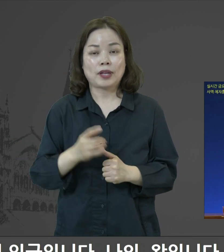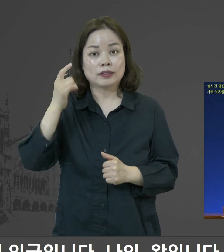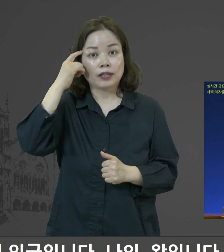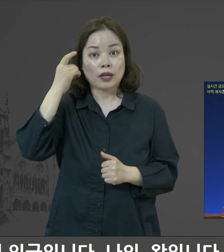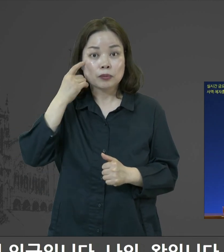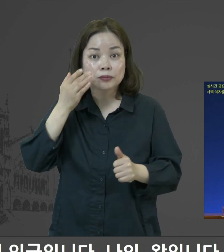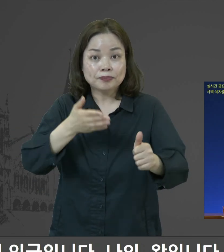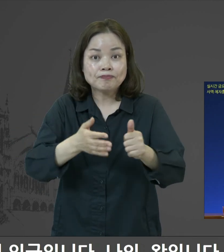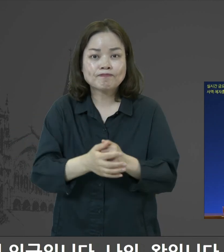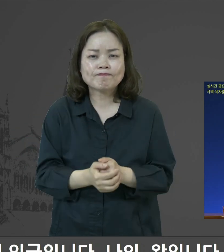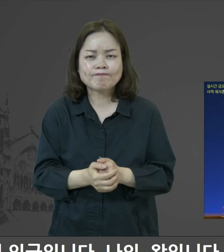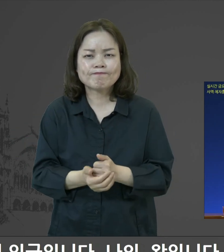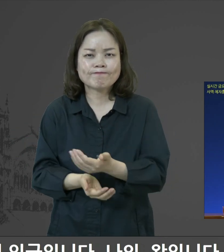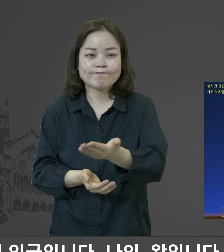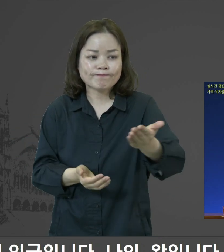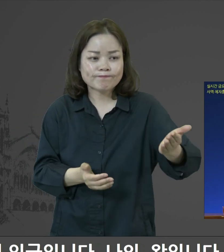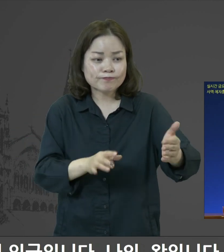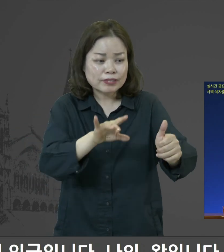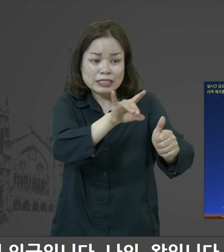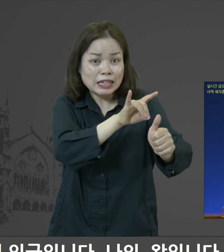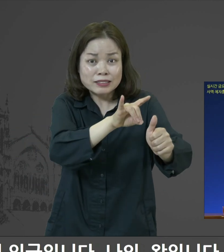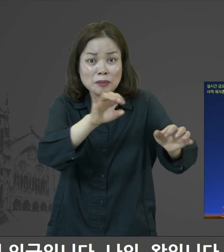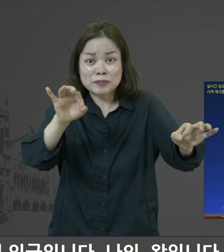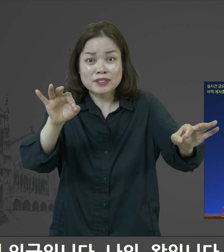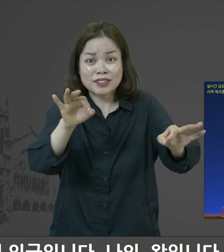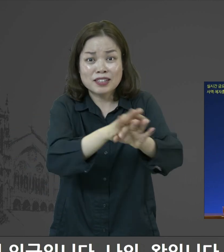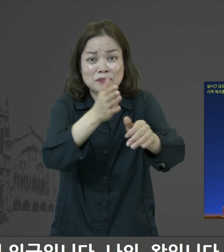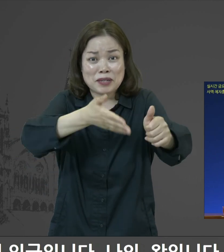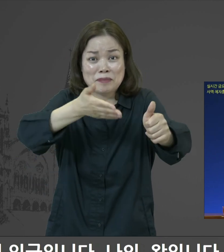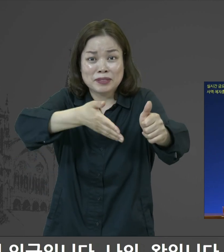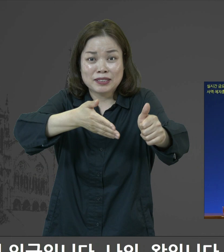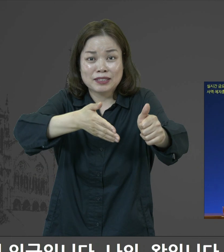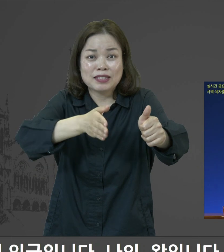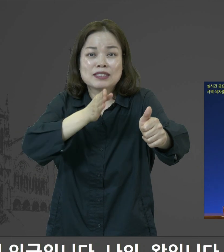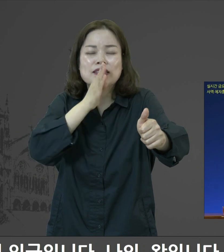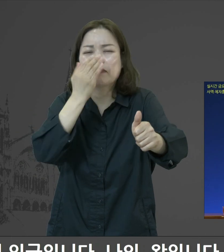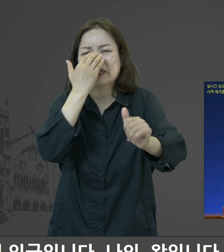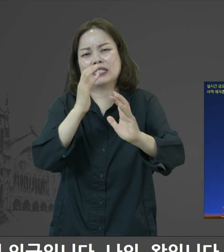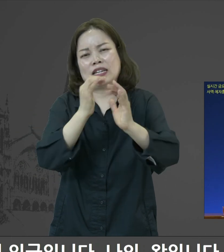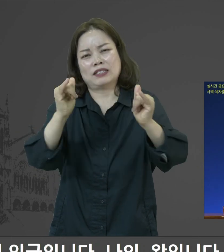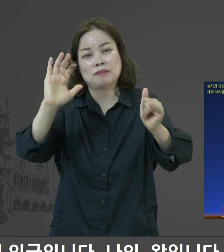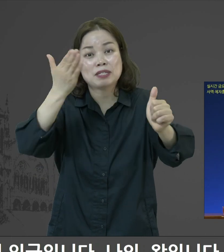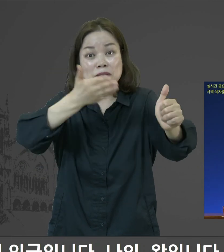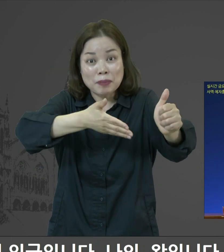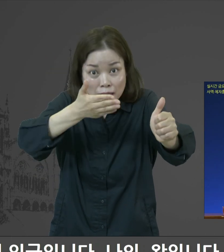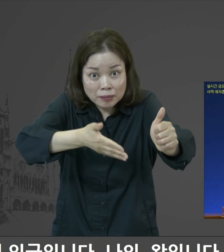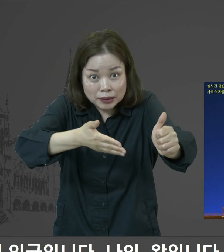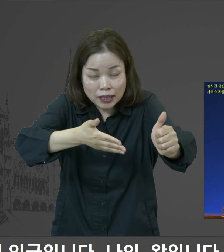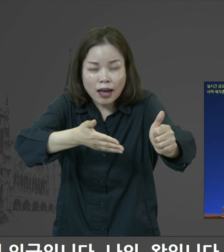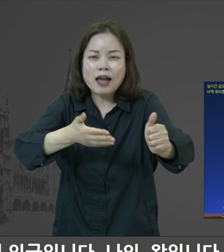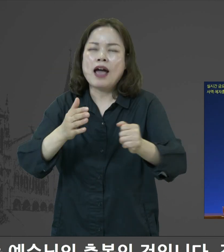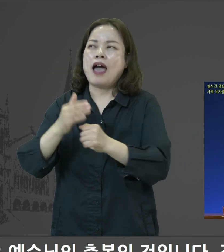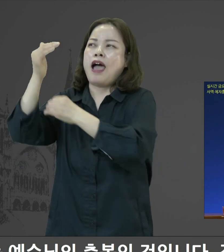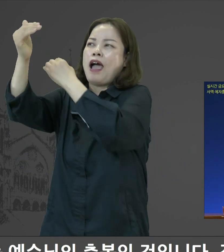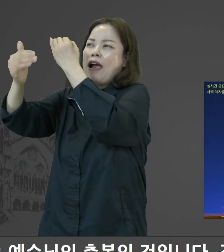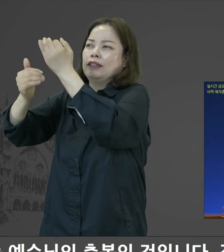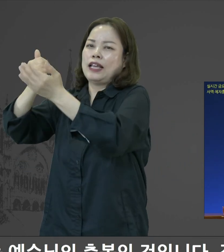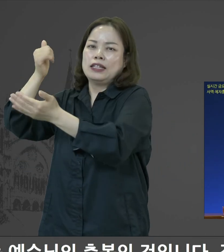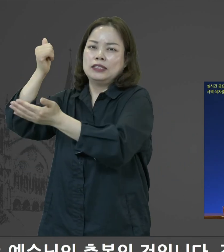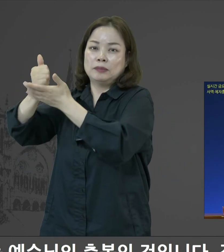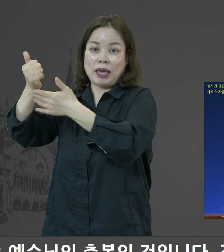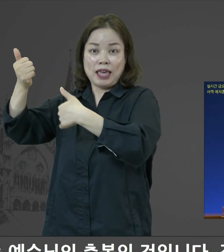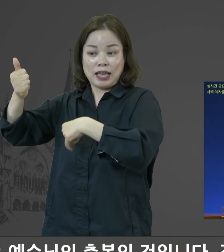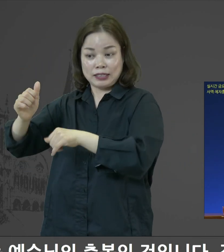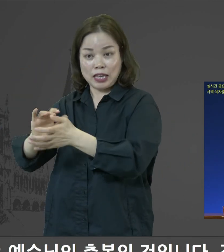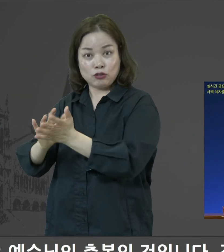정리하십시다. 여러분, 간사함이 없어집시다. 참 이스라엘이 되십시다. 그래서 하나님의